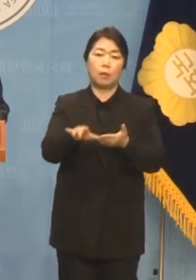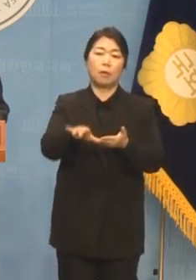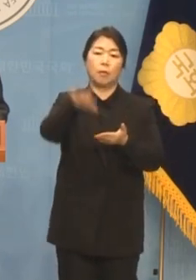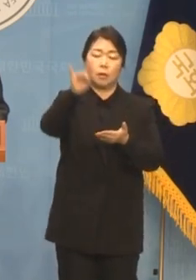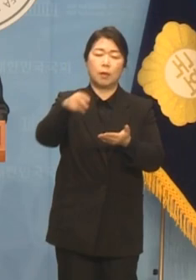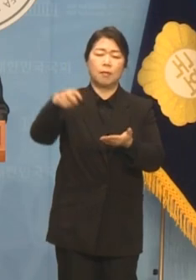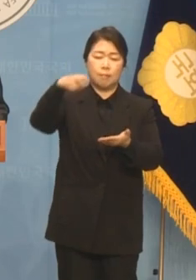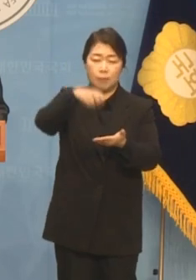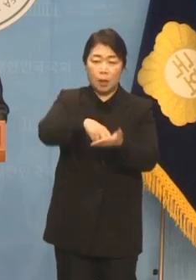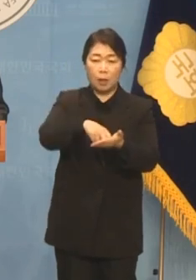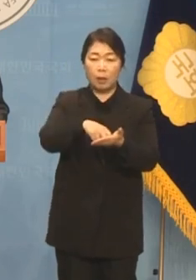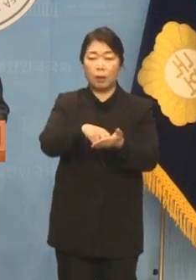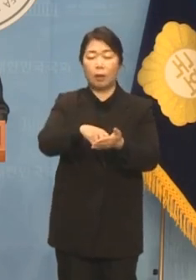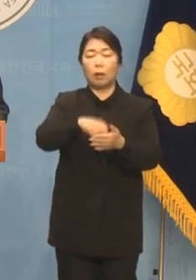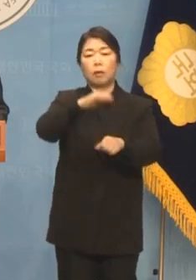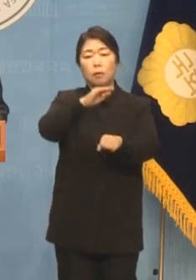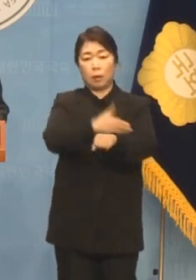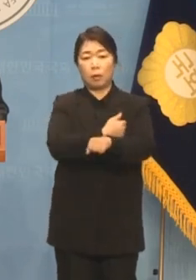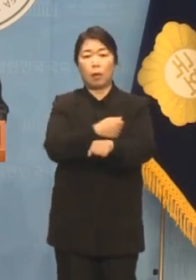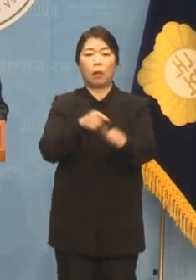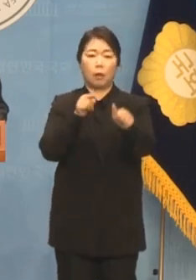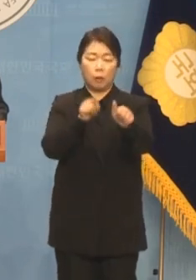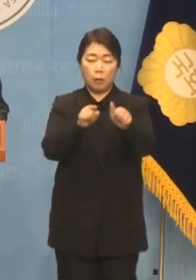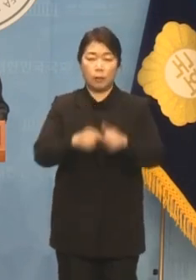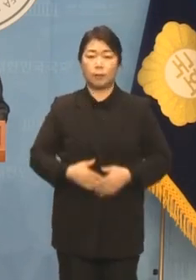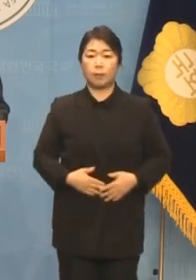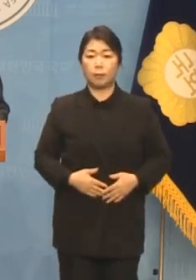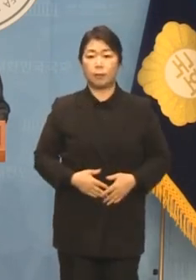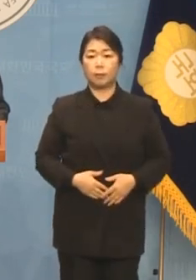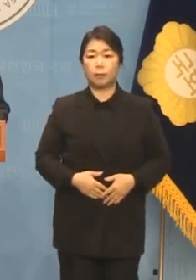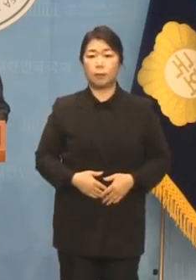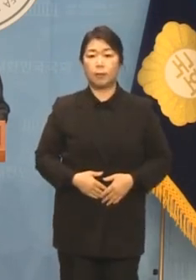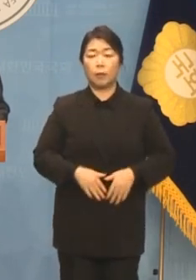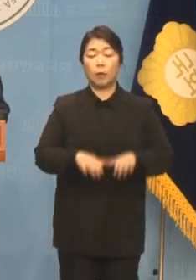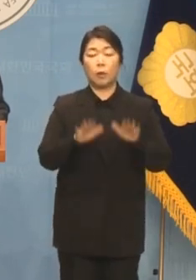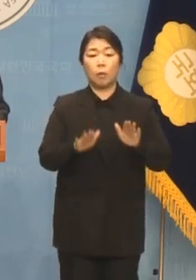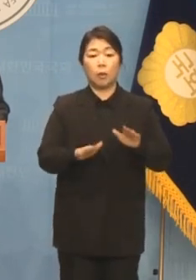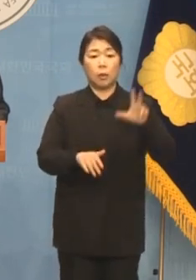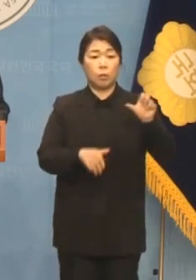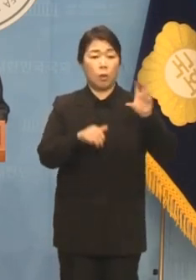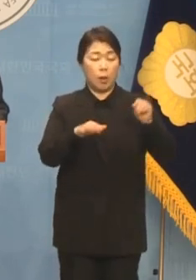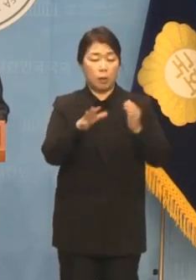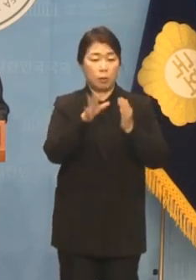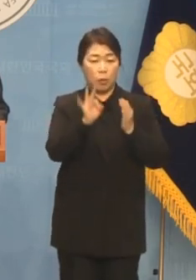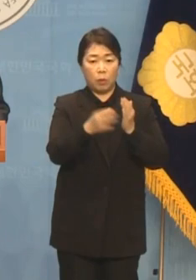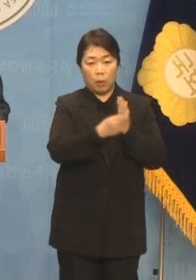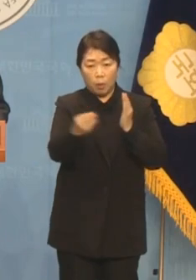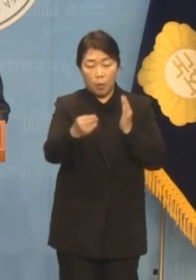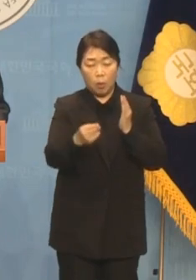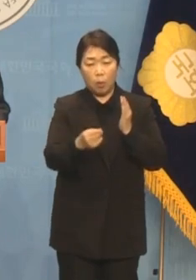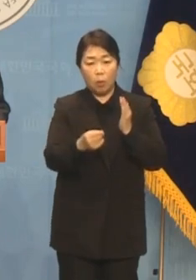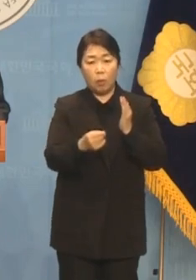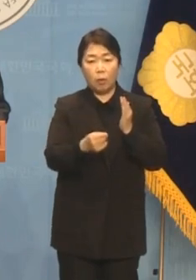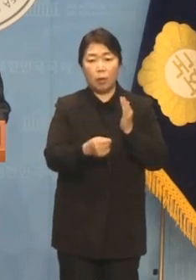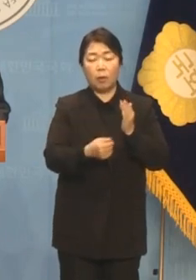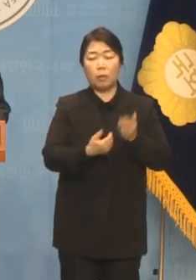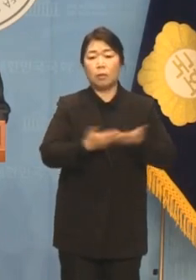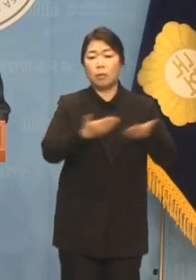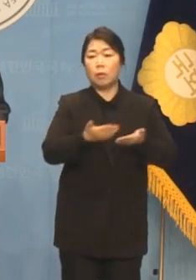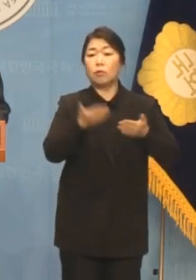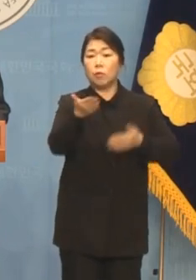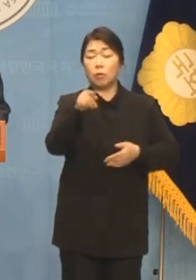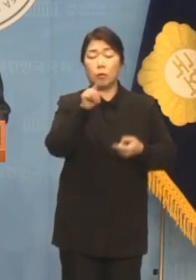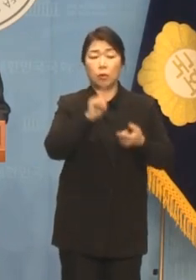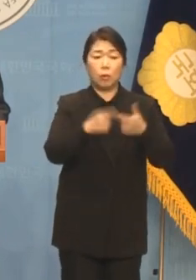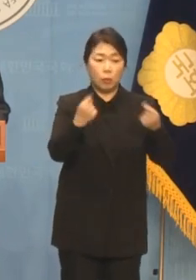섞고 대함은 마땅합니다 이번 25만 원 살포 공약도 결국 4년